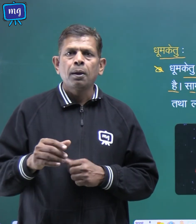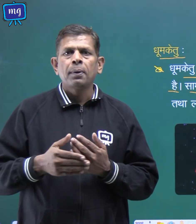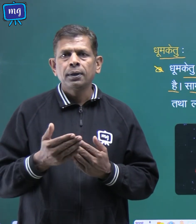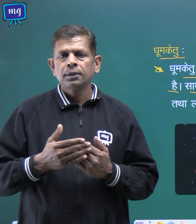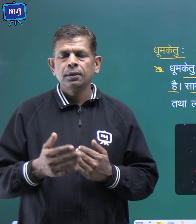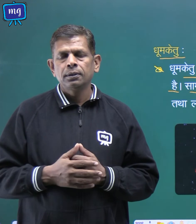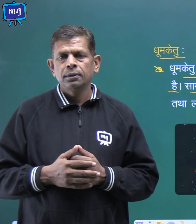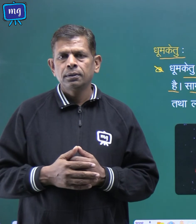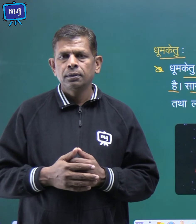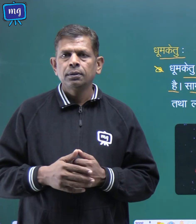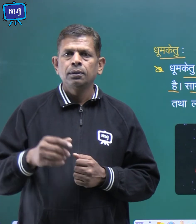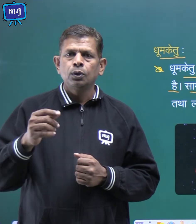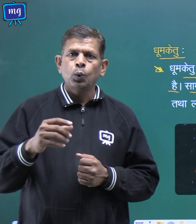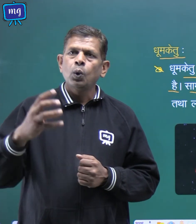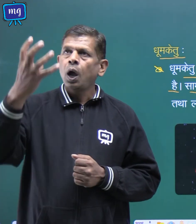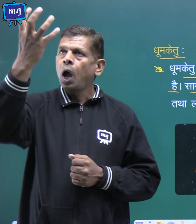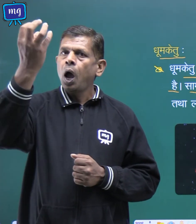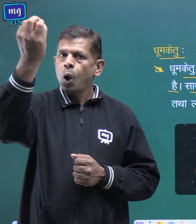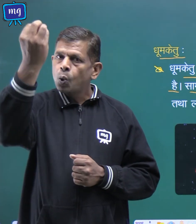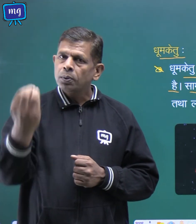सामान्यतः धूमकेतु